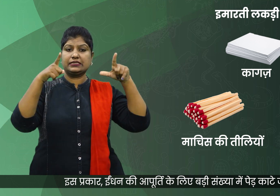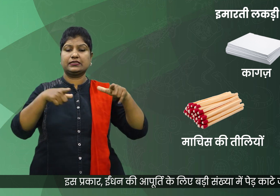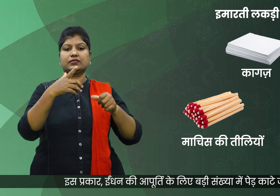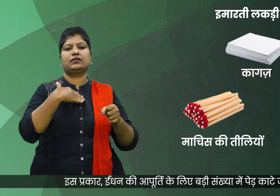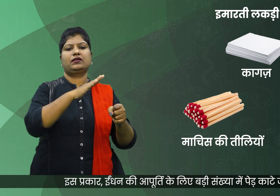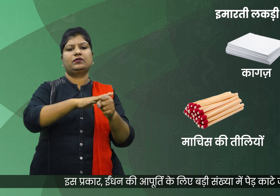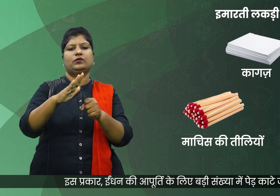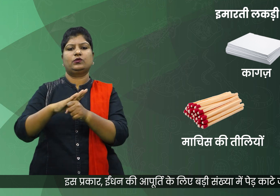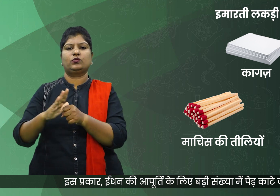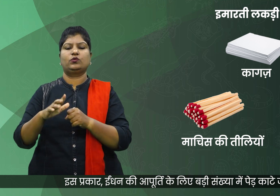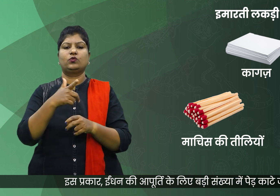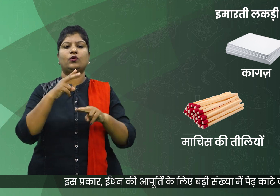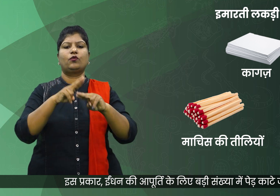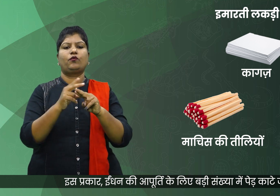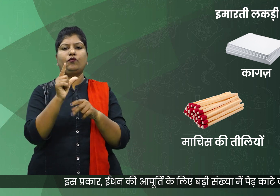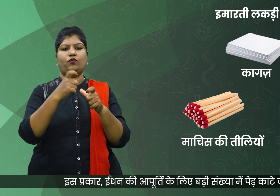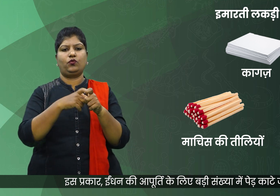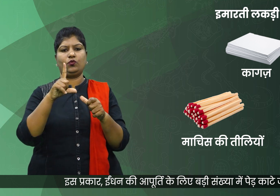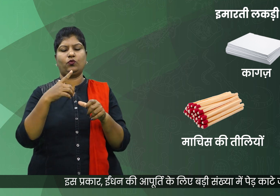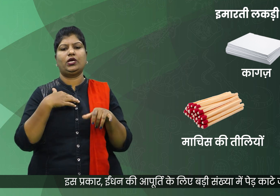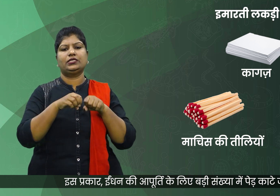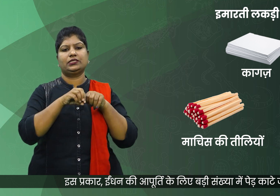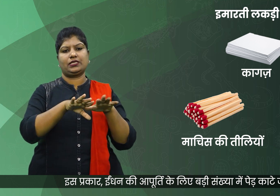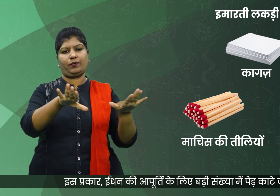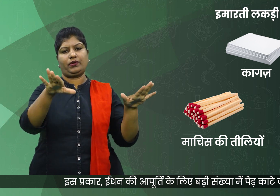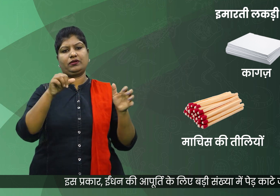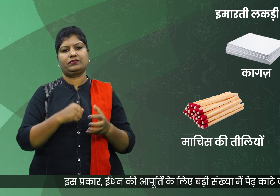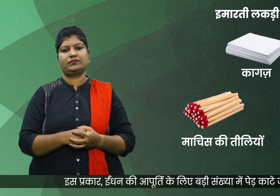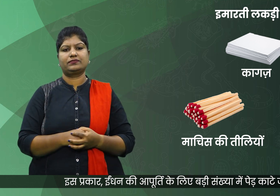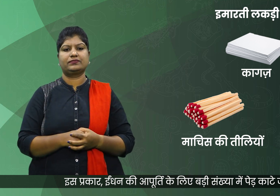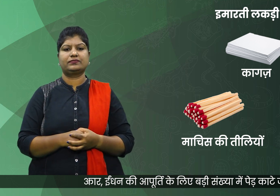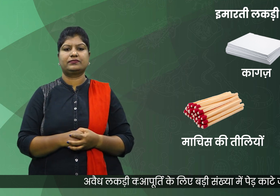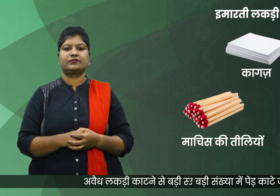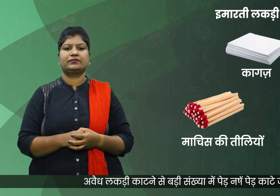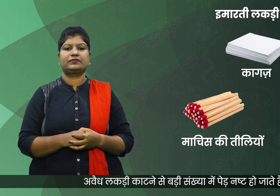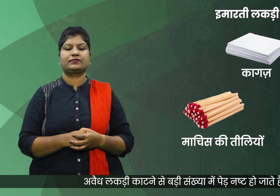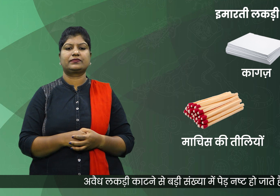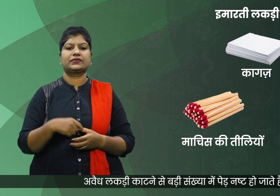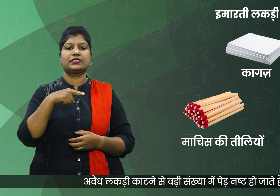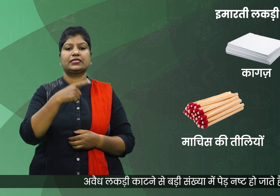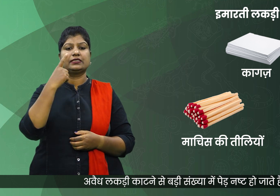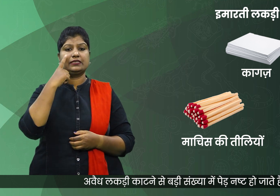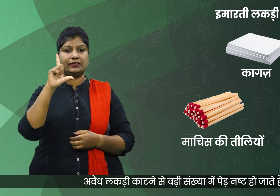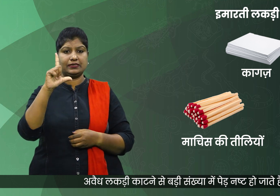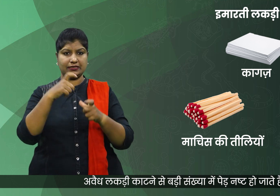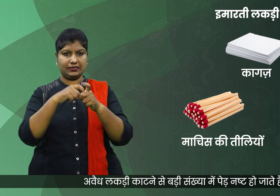है। अवैध लकडी काटने से बड़ी